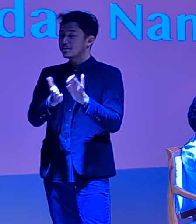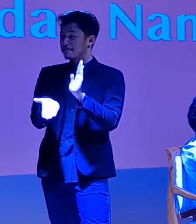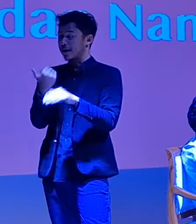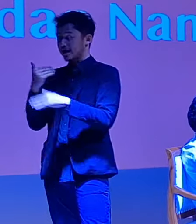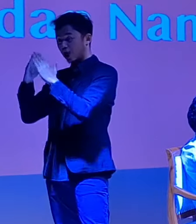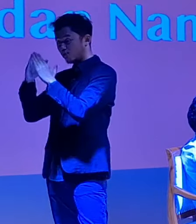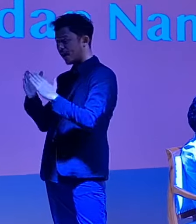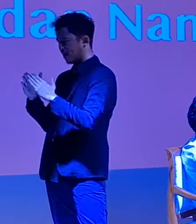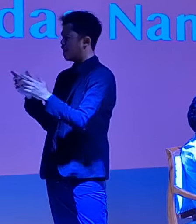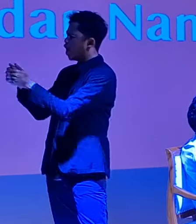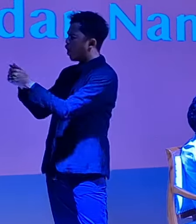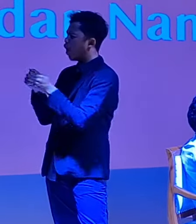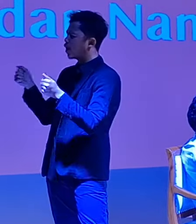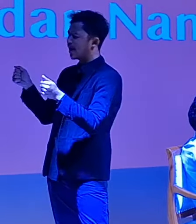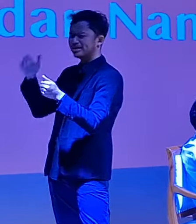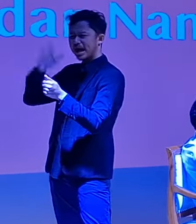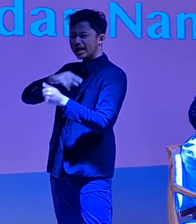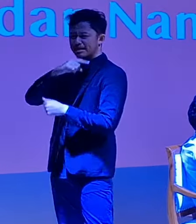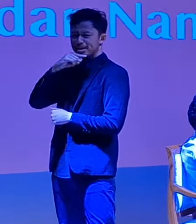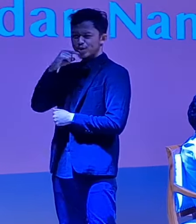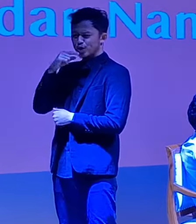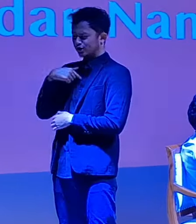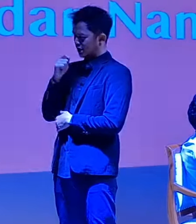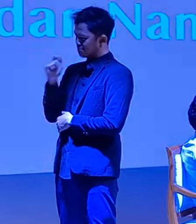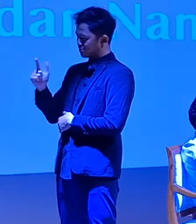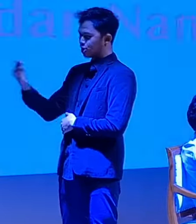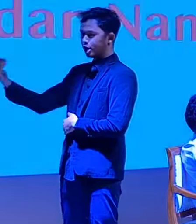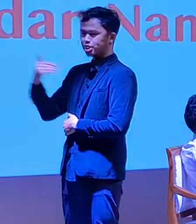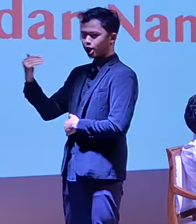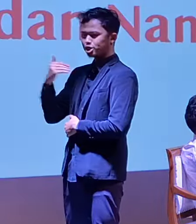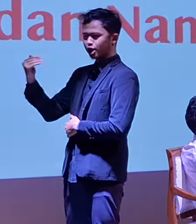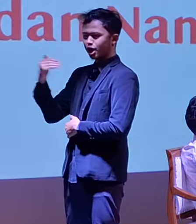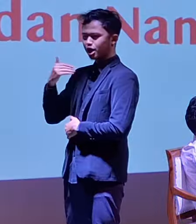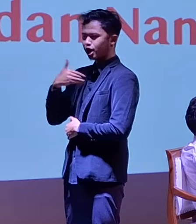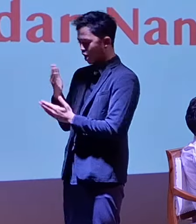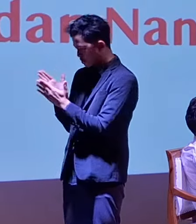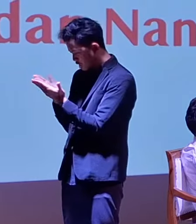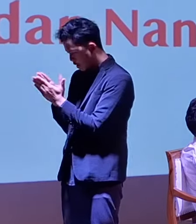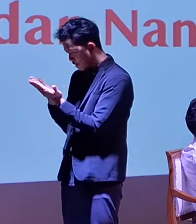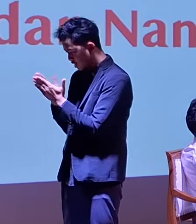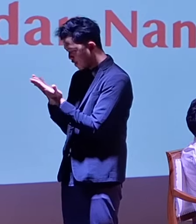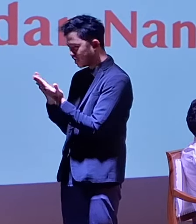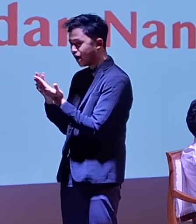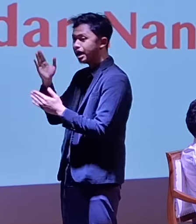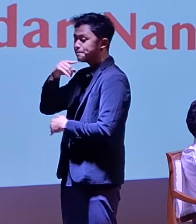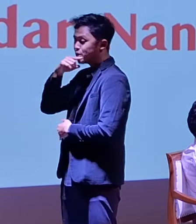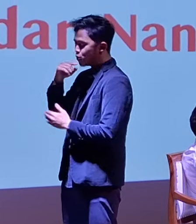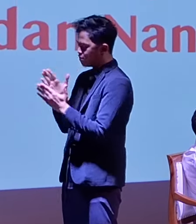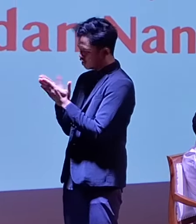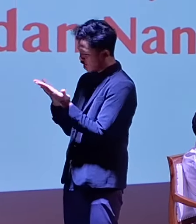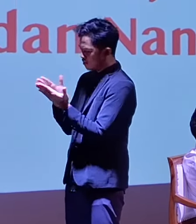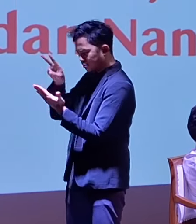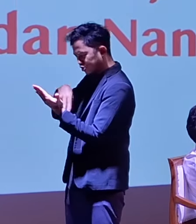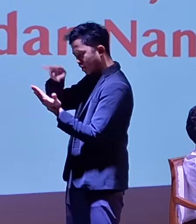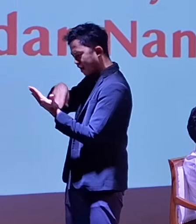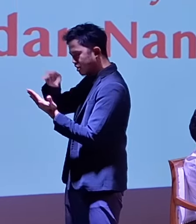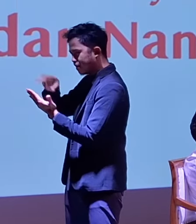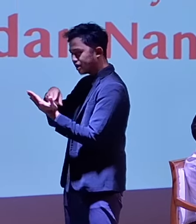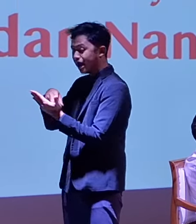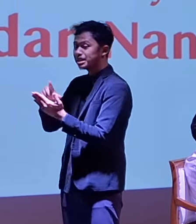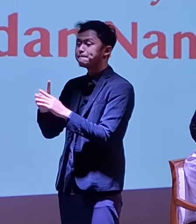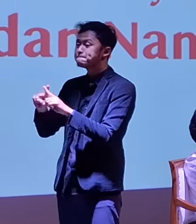langganan ya, ada koran ya, kalau hari Minggu itu suka ada cerpen. Jadi sebetulnya cerita-cerita pendek itu adalah ekskursus saya paling